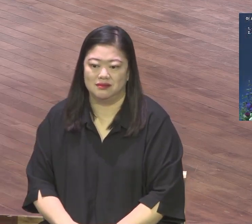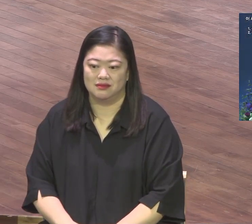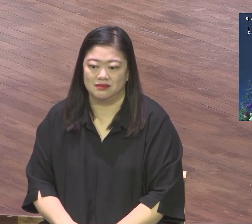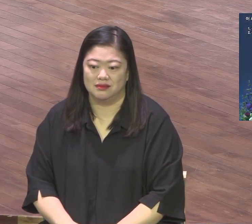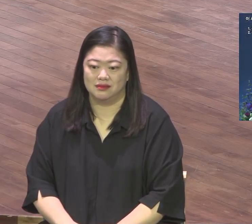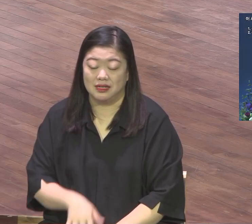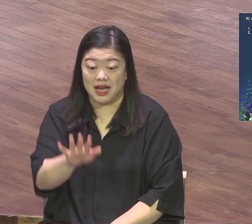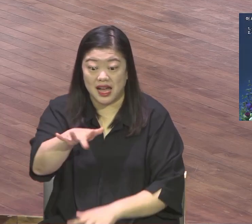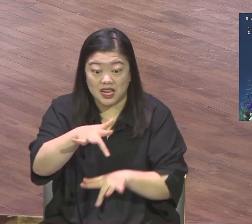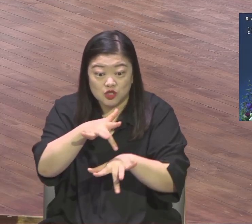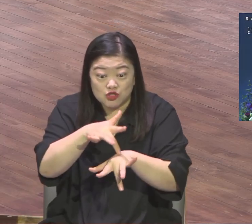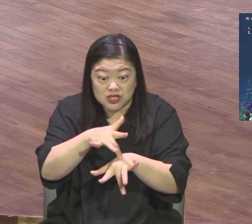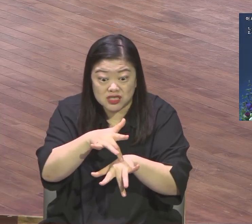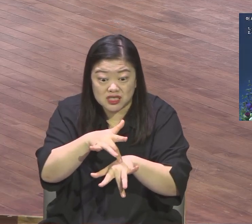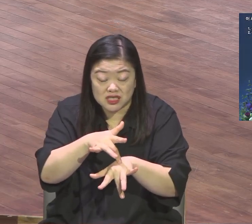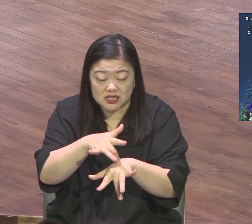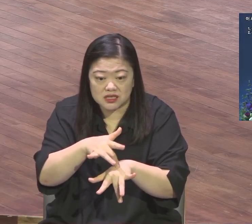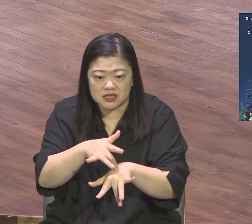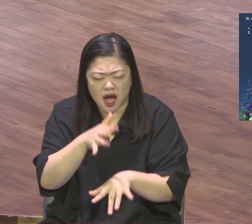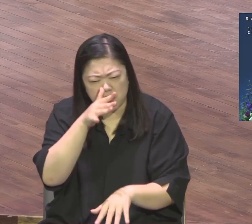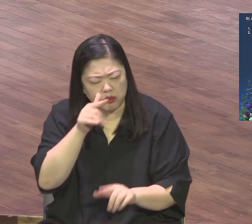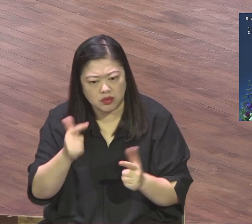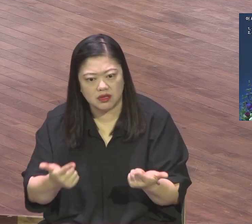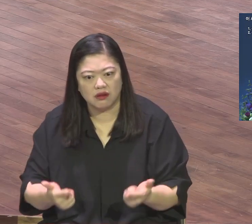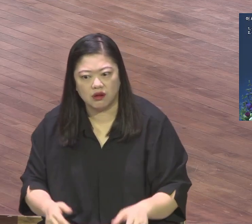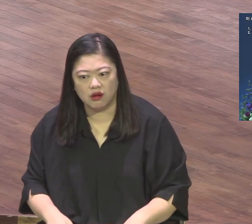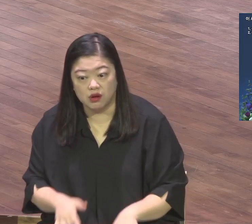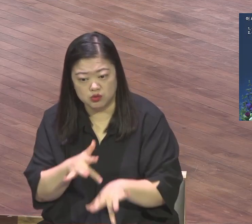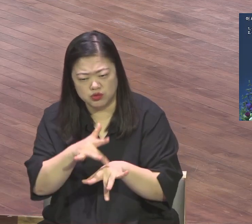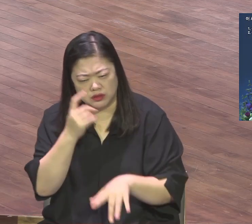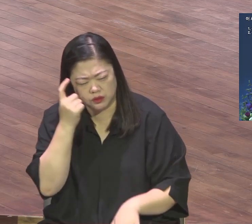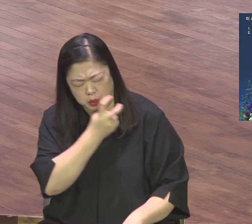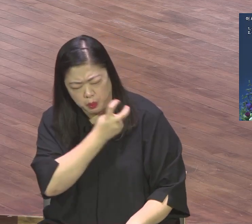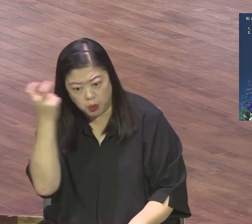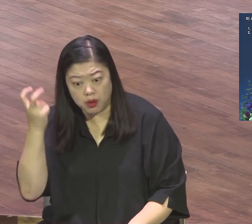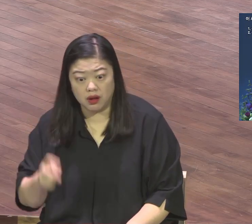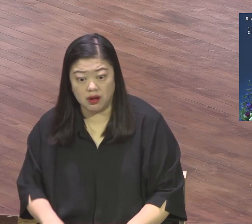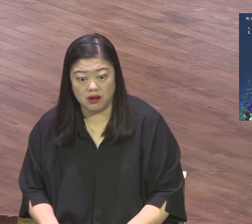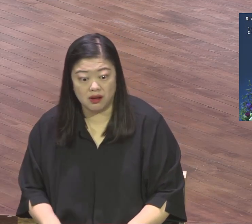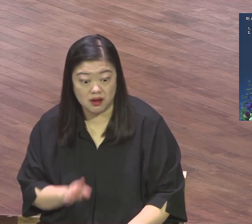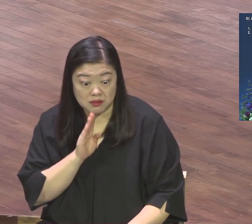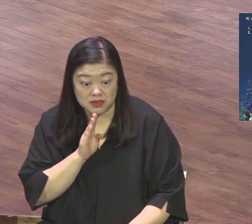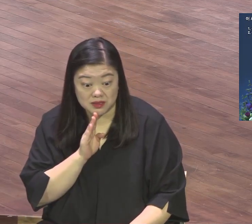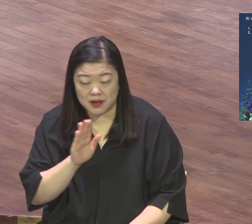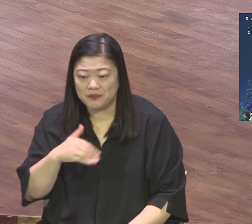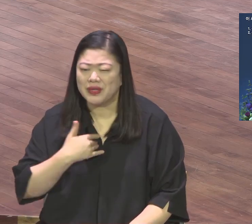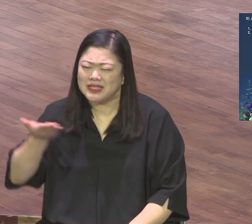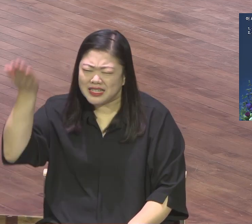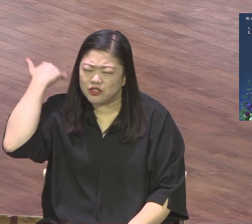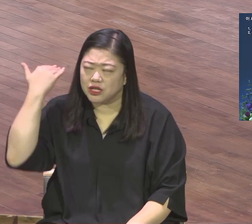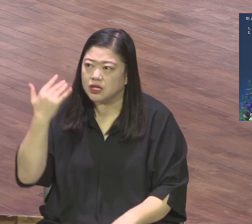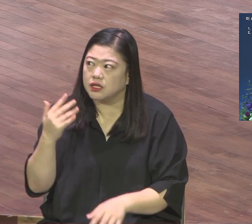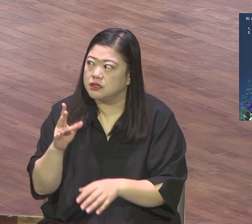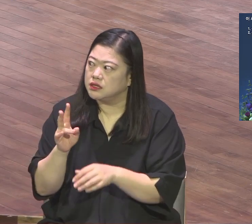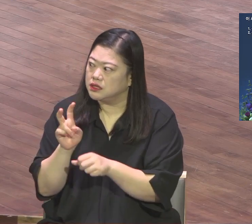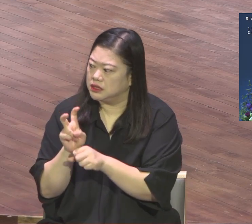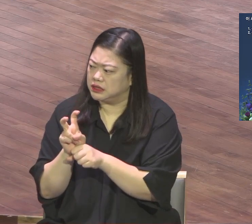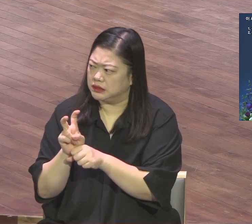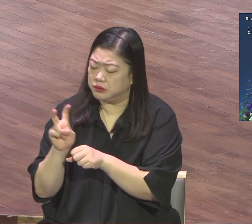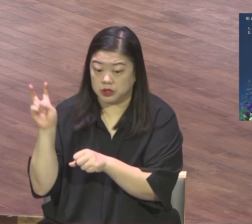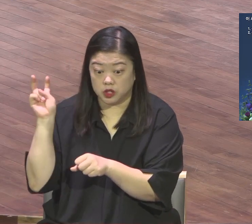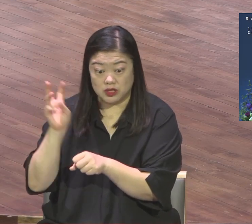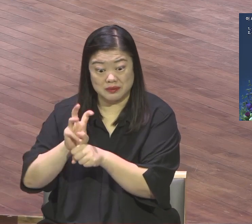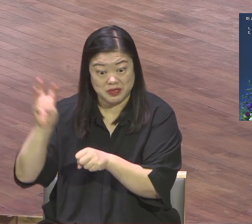귀신이요. 귀신같이 합니다. 제가 말씀드렸잖아요. 제가 한참 귀신 쫓아낼 때 부목사들은 새벽 2시 되는데